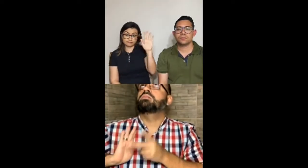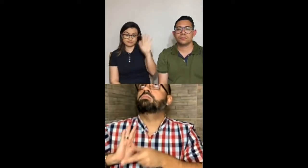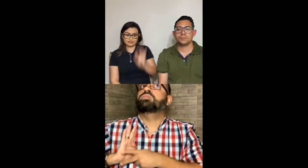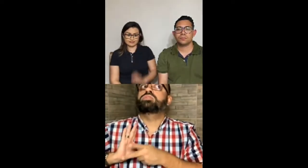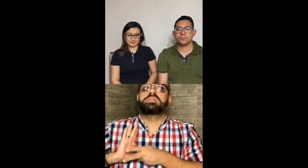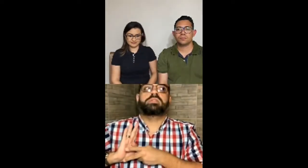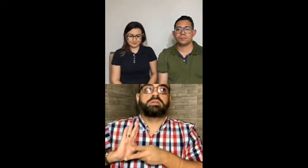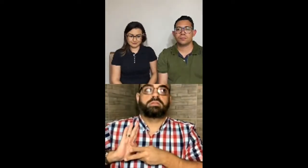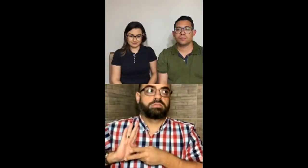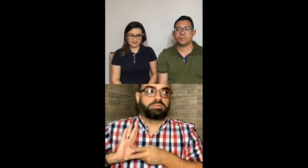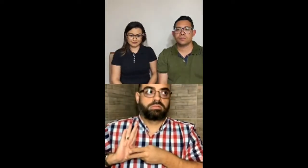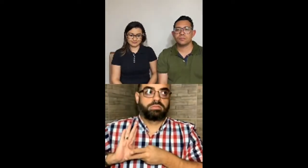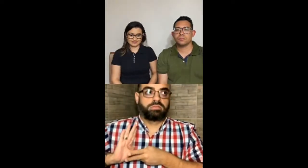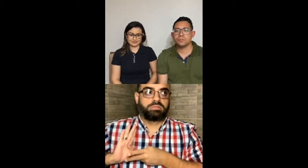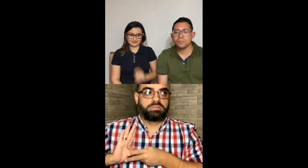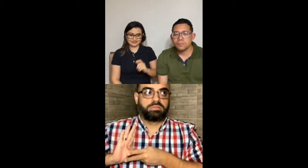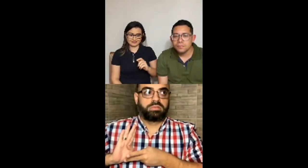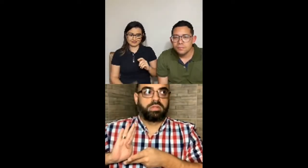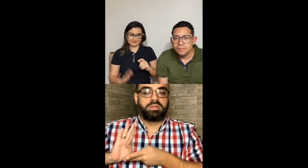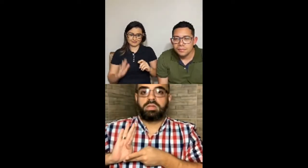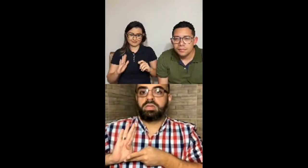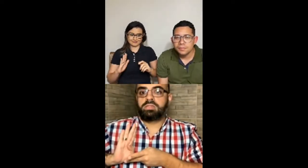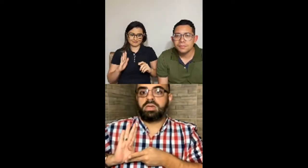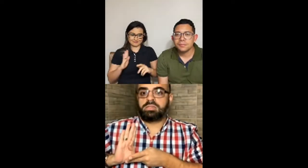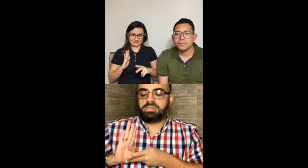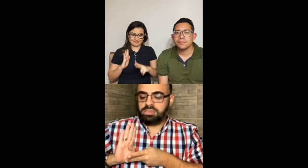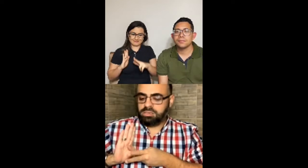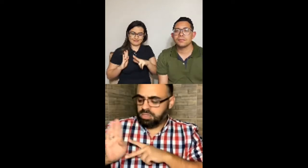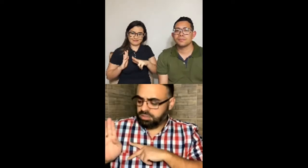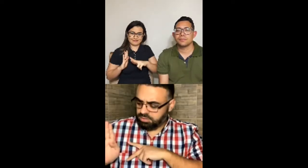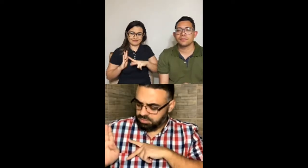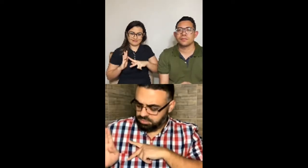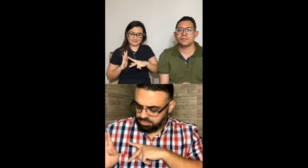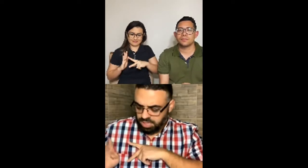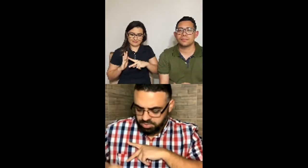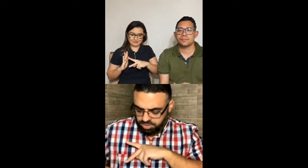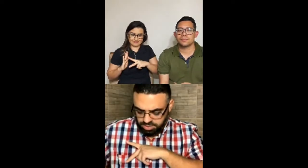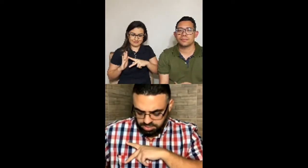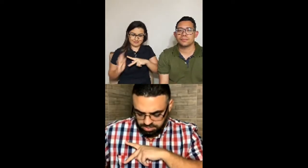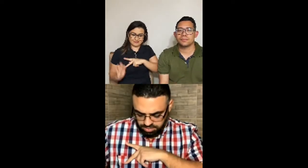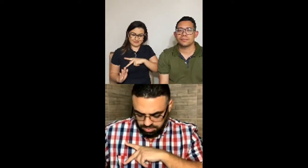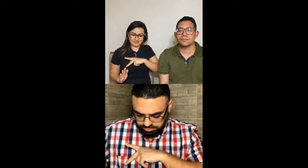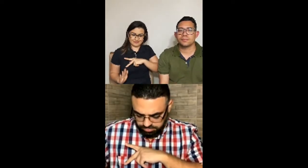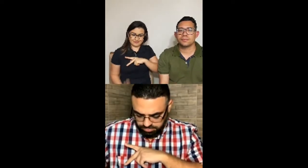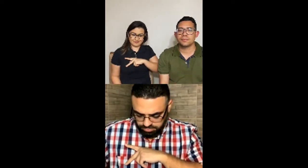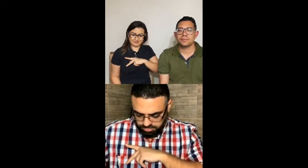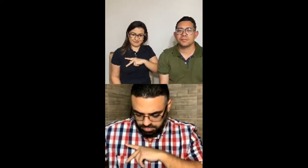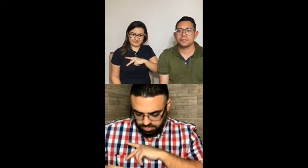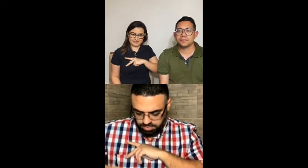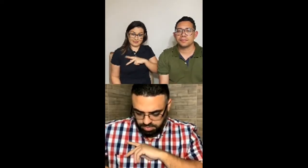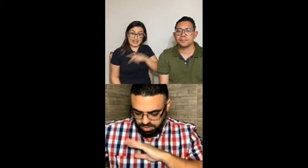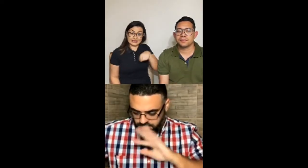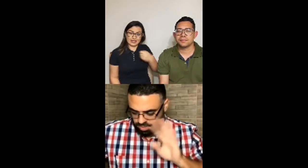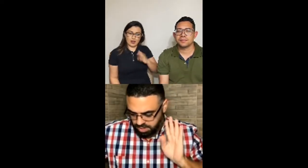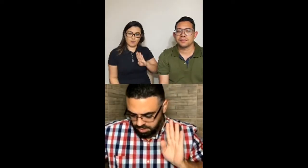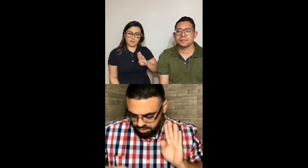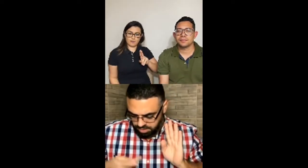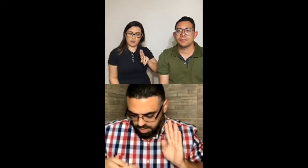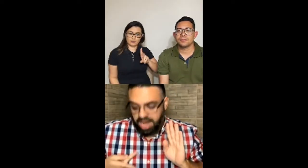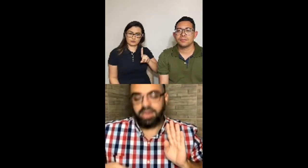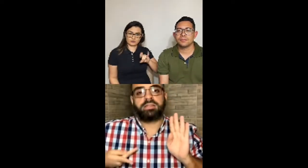contexto budista mesmo. Peraí, budista. É